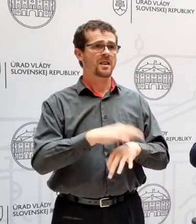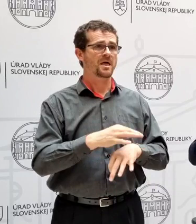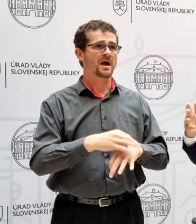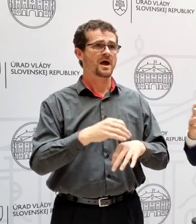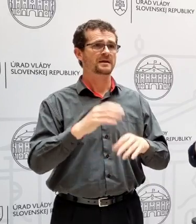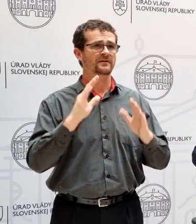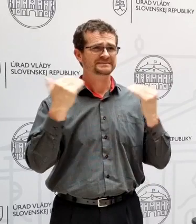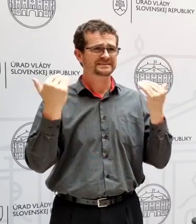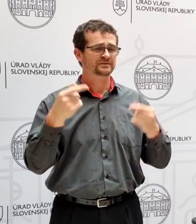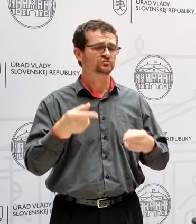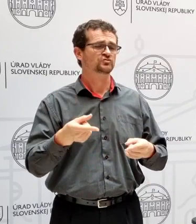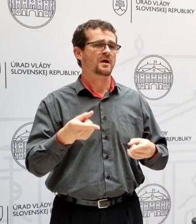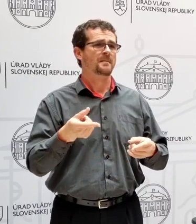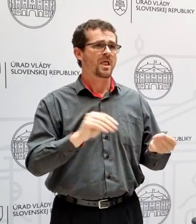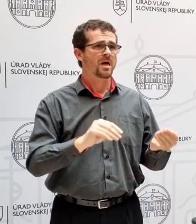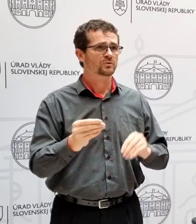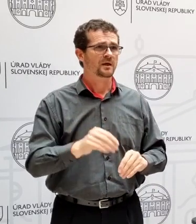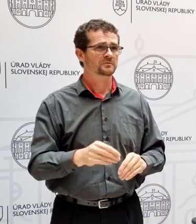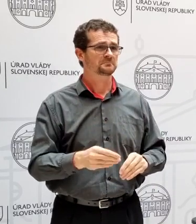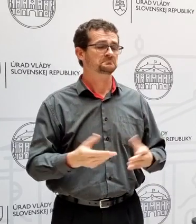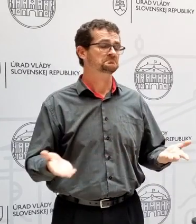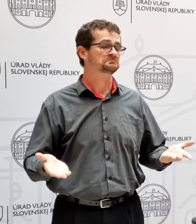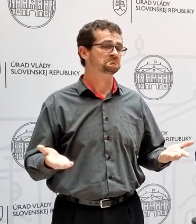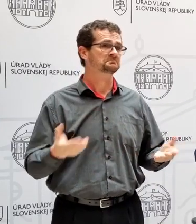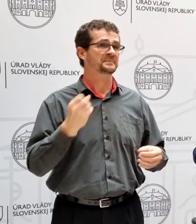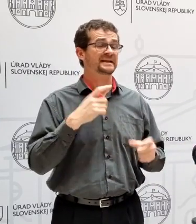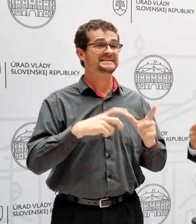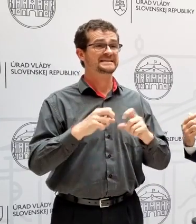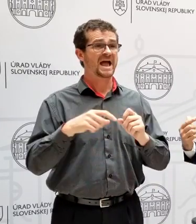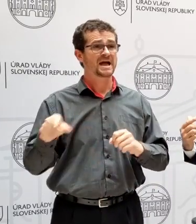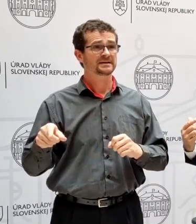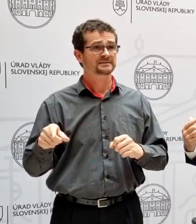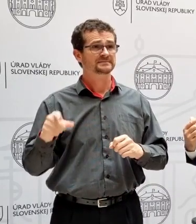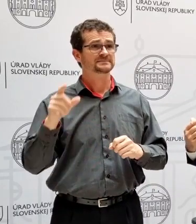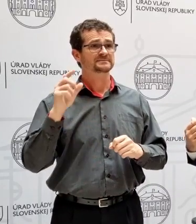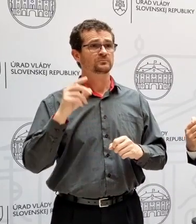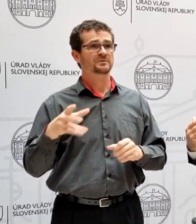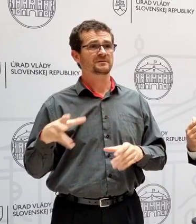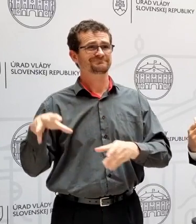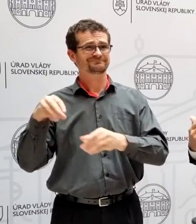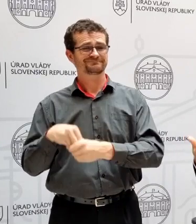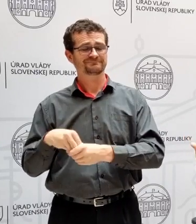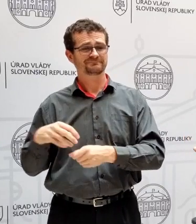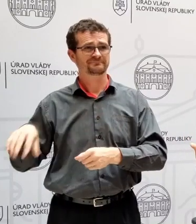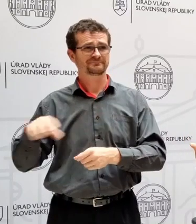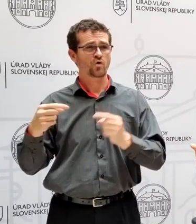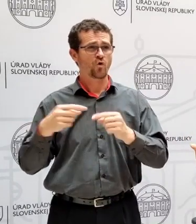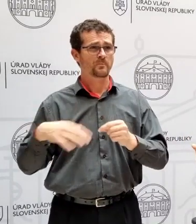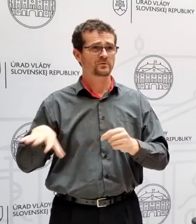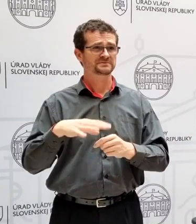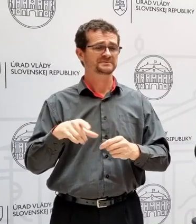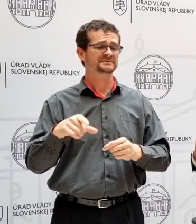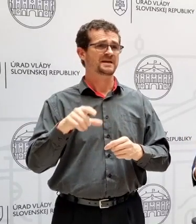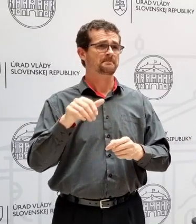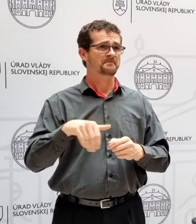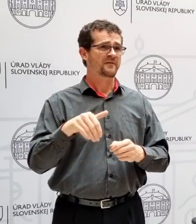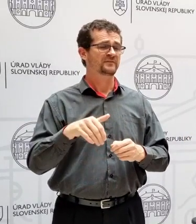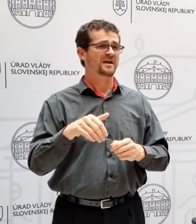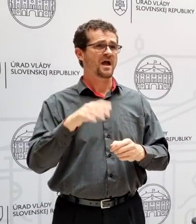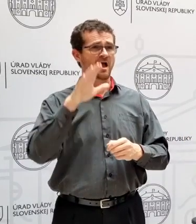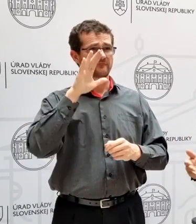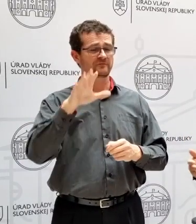koľko sestram alebo laborantom, ale keď Saska bude byť bandu s mafiou v opozícii a s fašistami a zablokujú